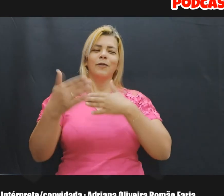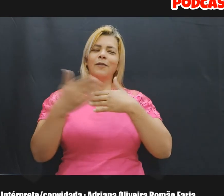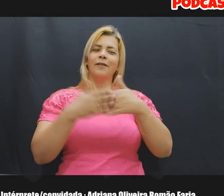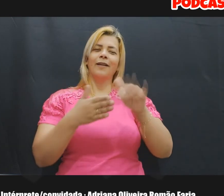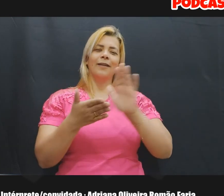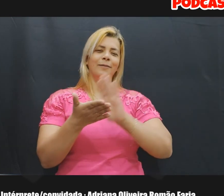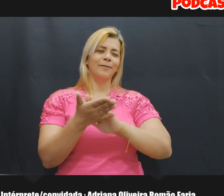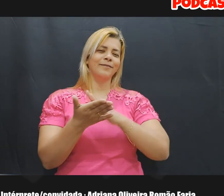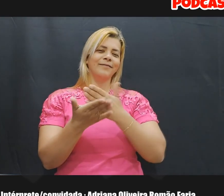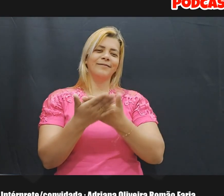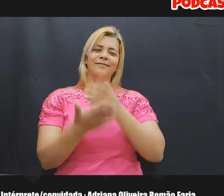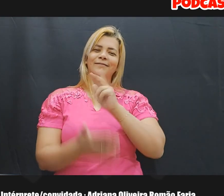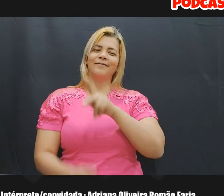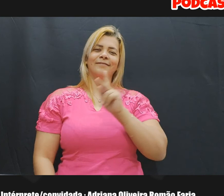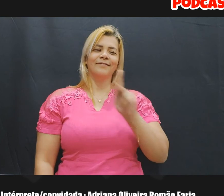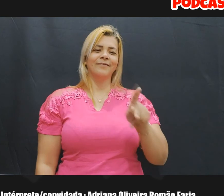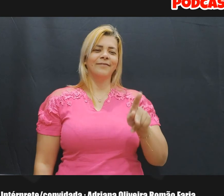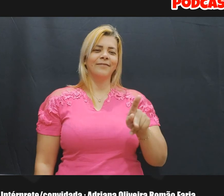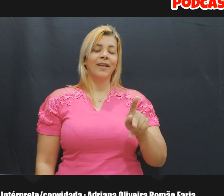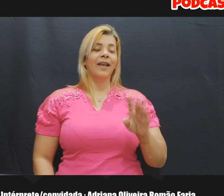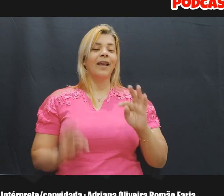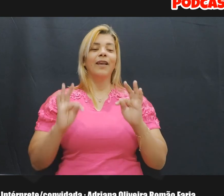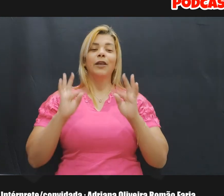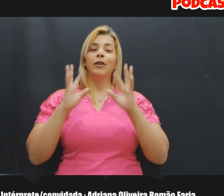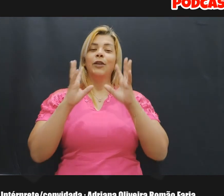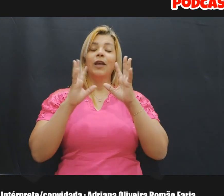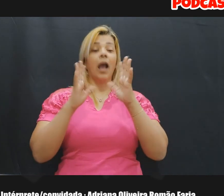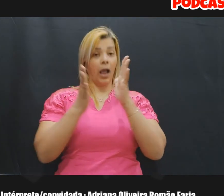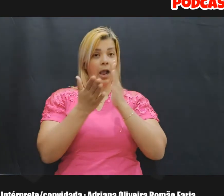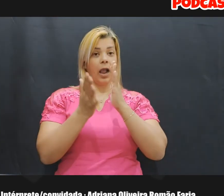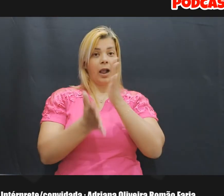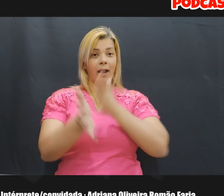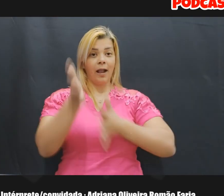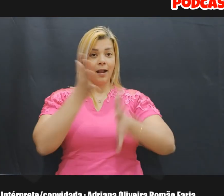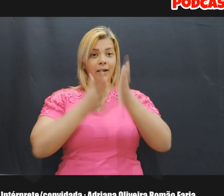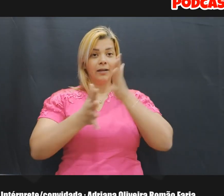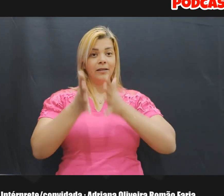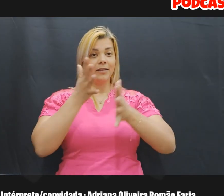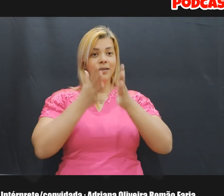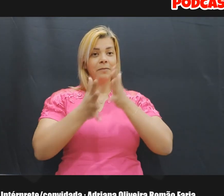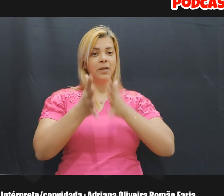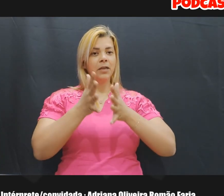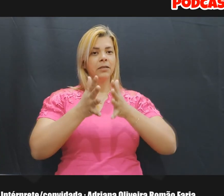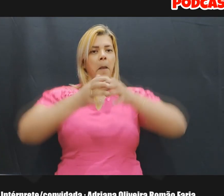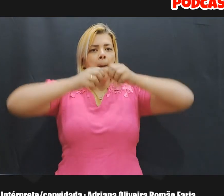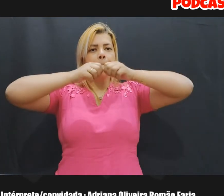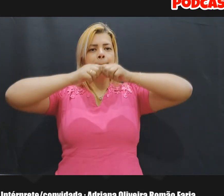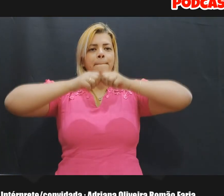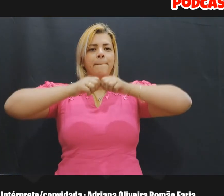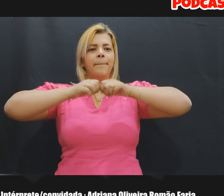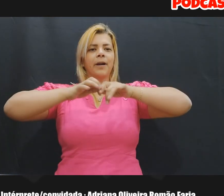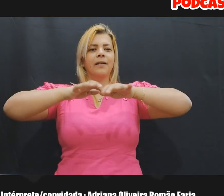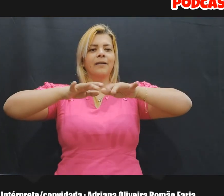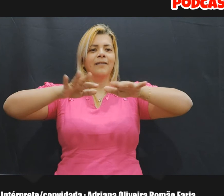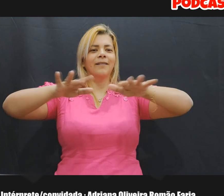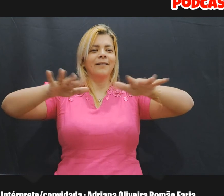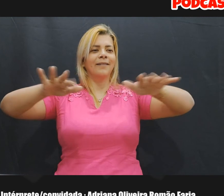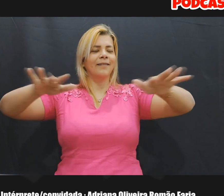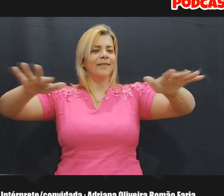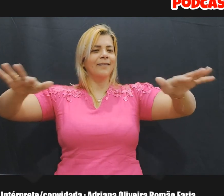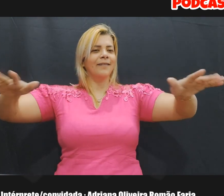intérprete, professor, é que a Libras possa ser alcançada, né?